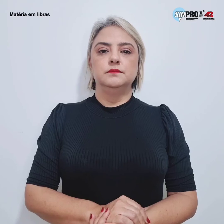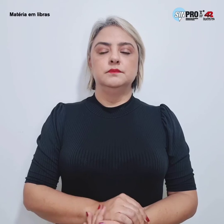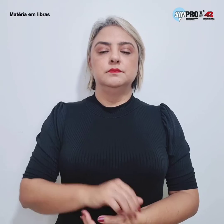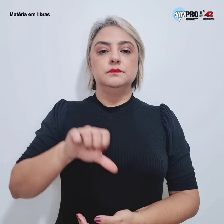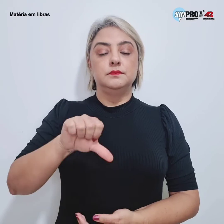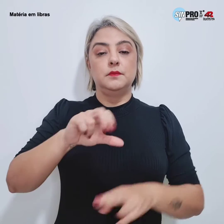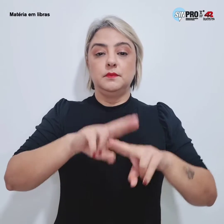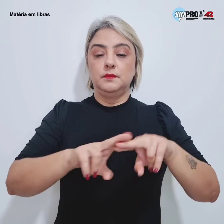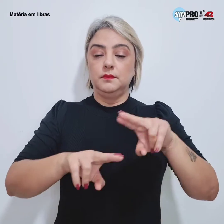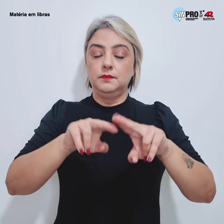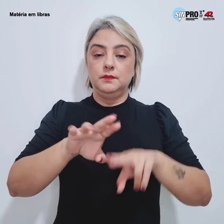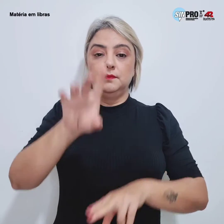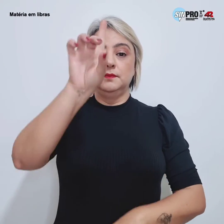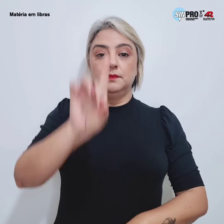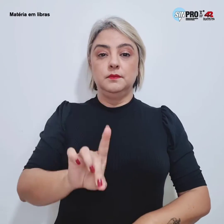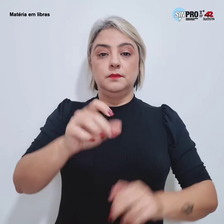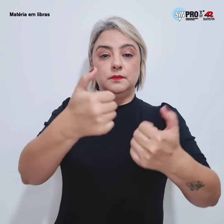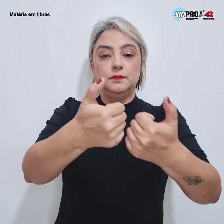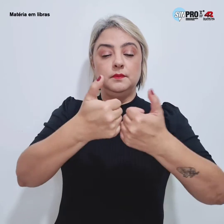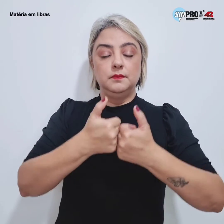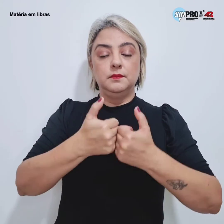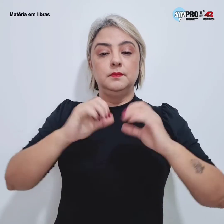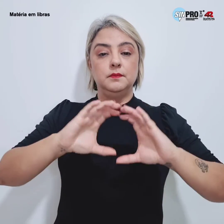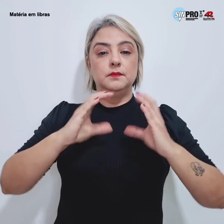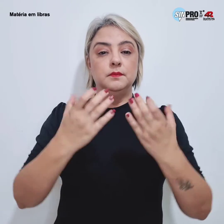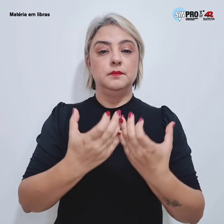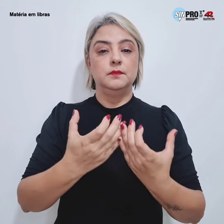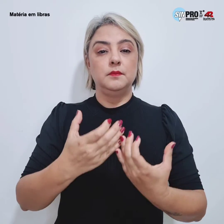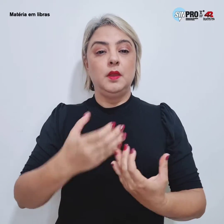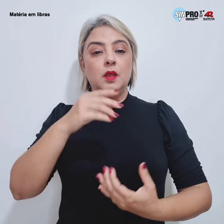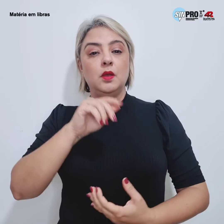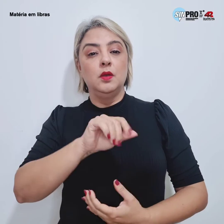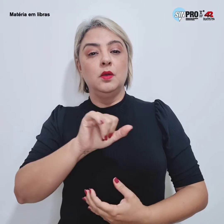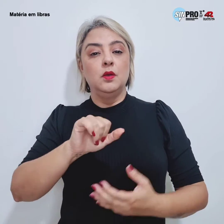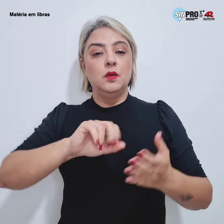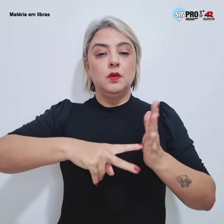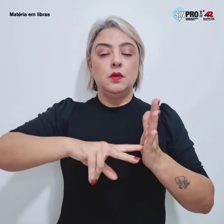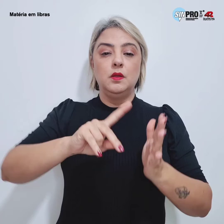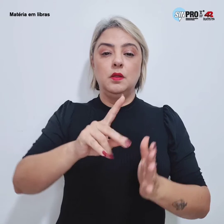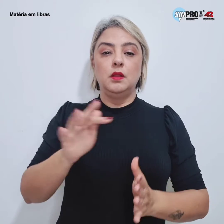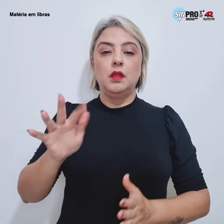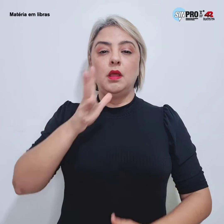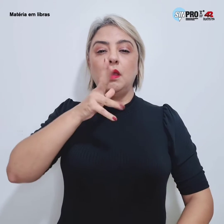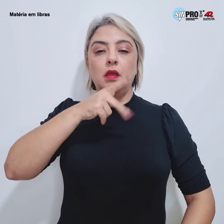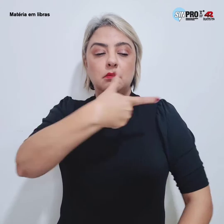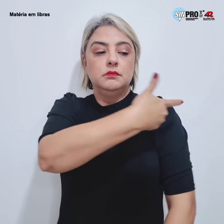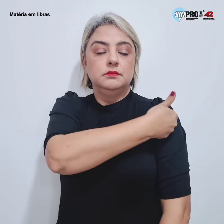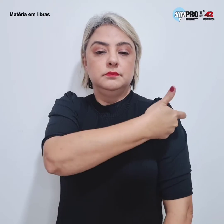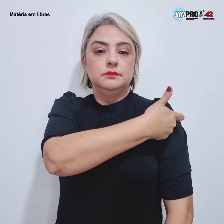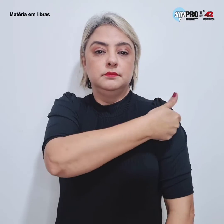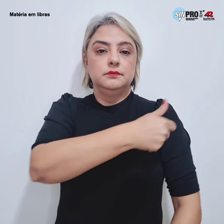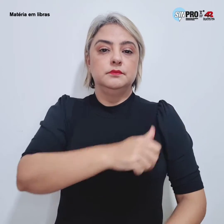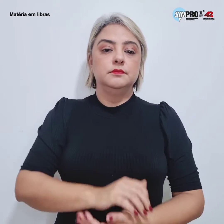9 de junho. No dia da imunização, o Simpro-DF denuncia a morosidade na